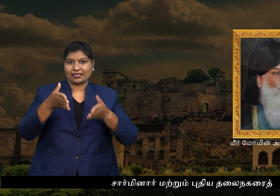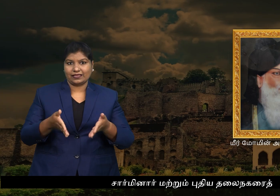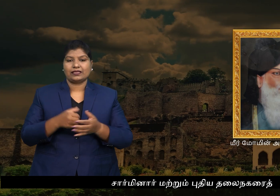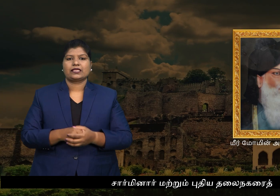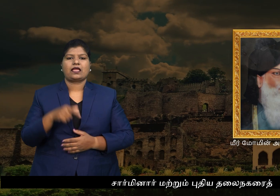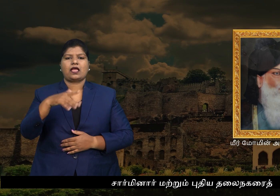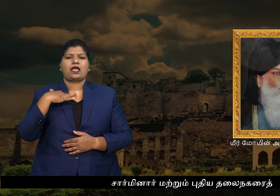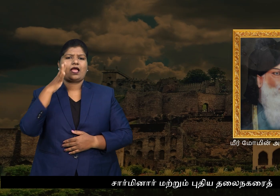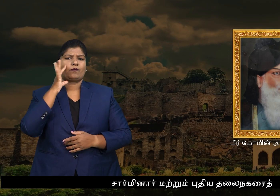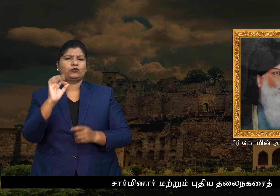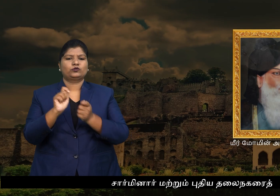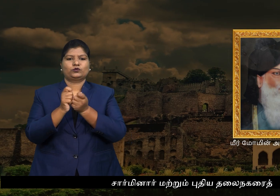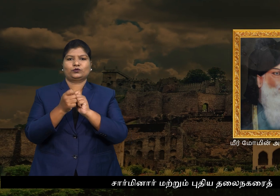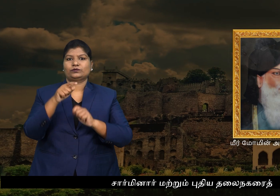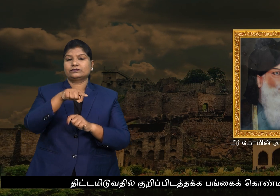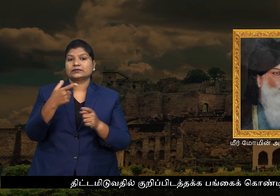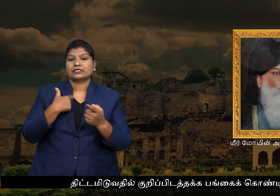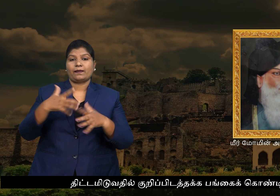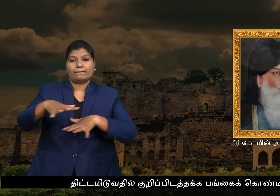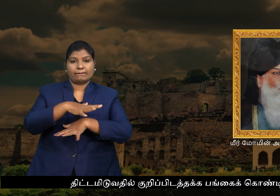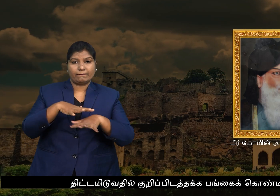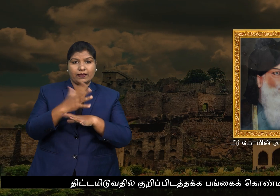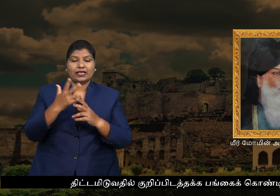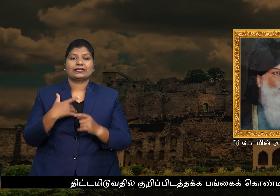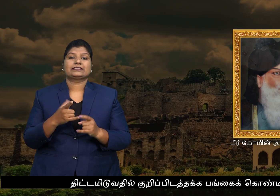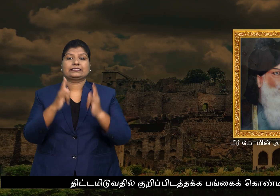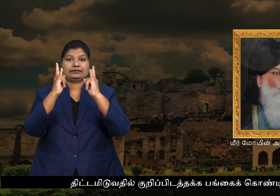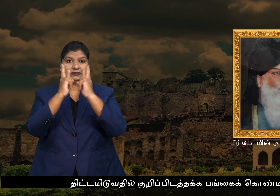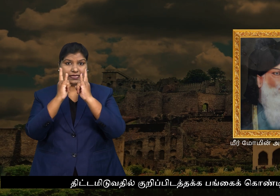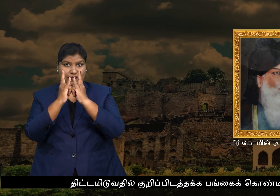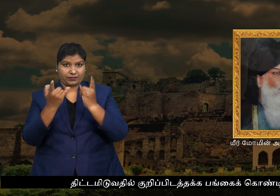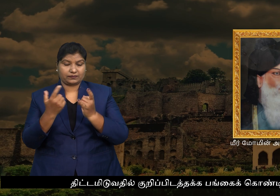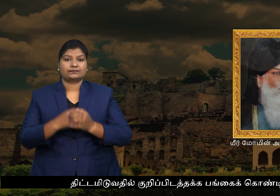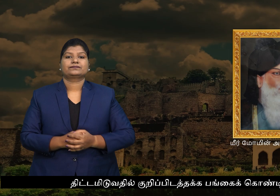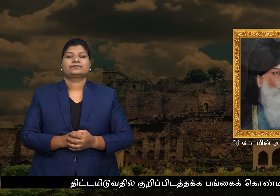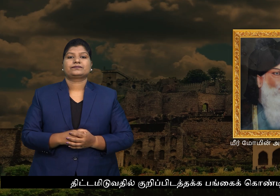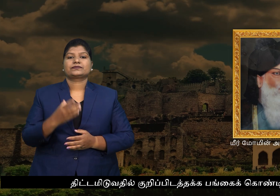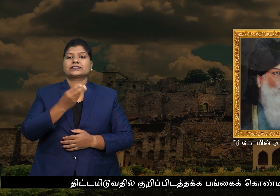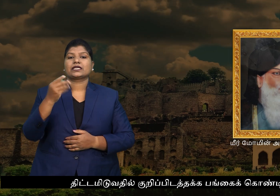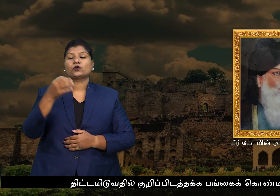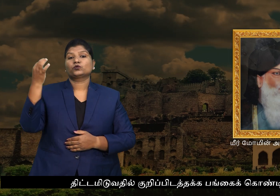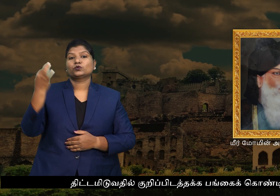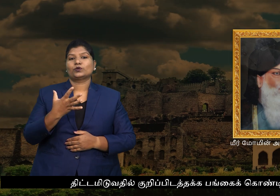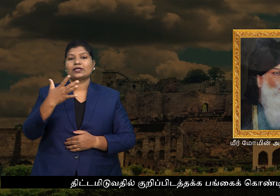சார்மினார் மற்றும் புதிய தலைநகரை திட்டமிடுவதில் குறிப்பிடத்தக்க பங்கை கொண்டிருந்தார்.